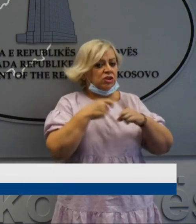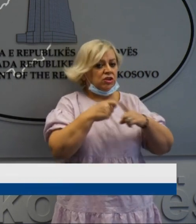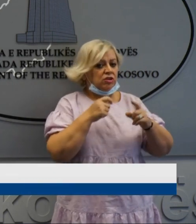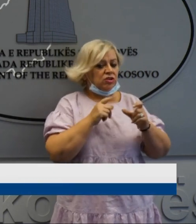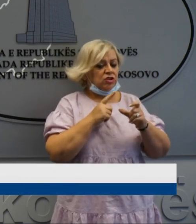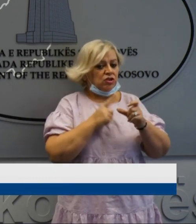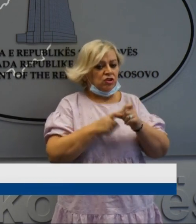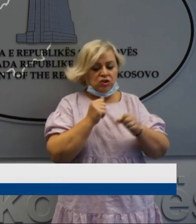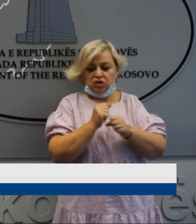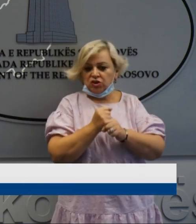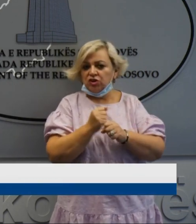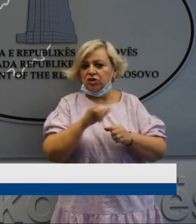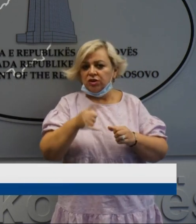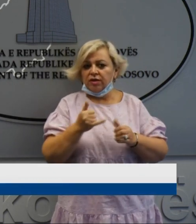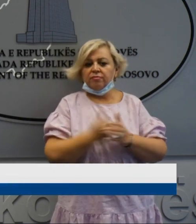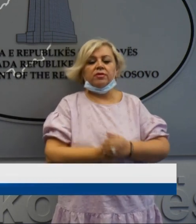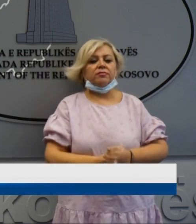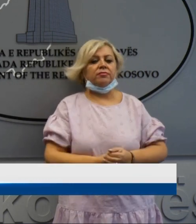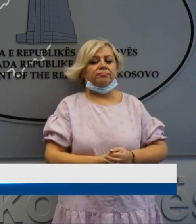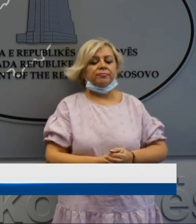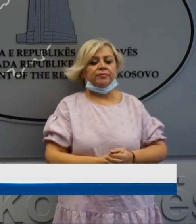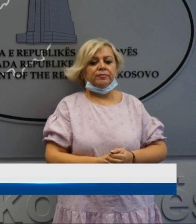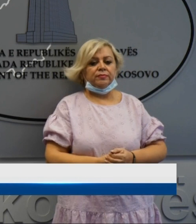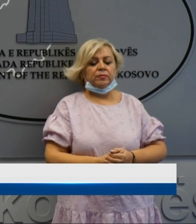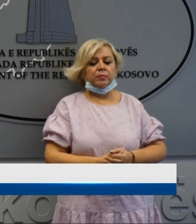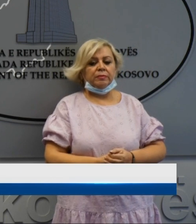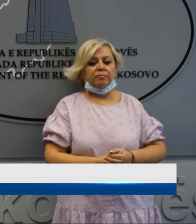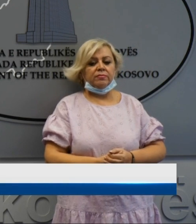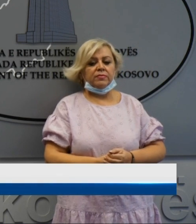nga AUV-i dhe nga Kujdesi Parësor Shëndetësor.